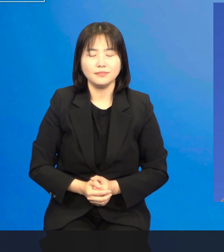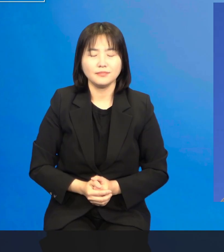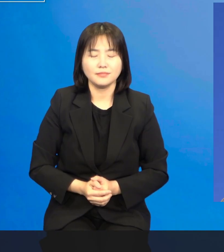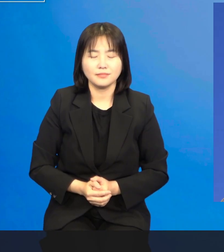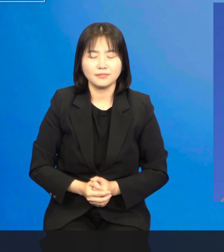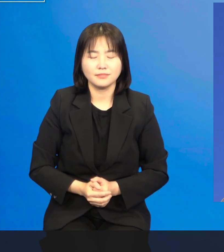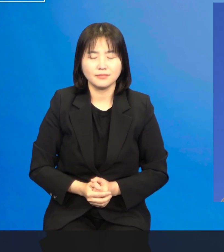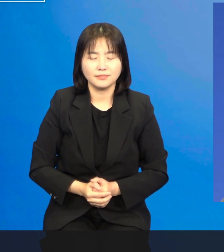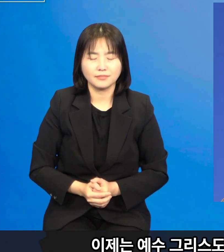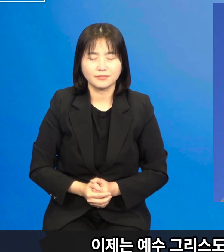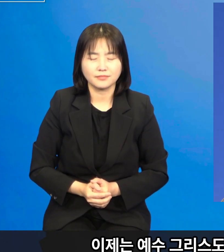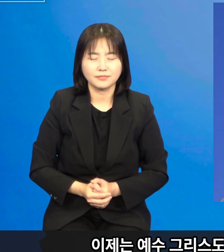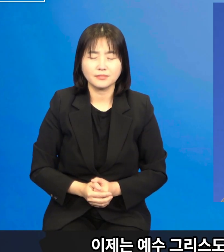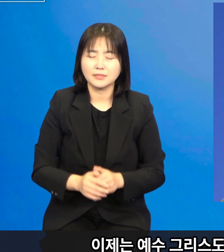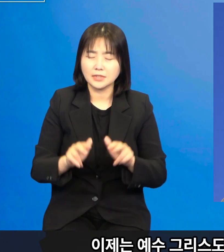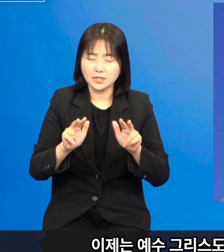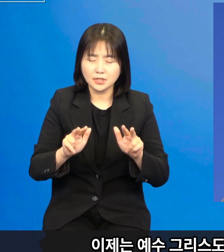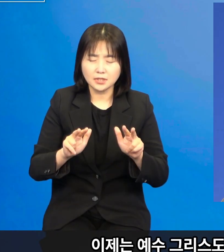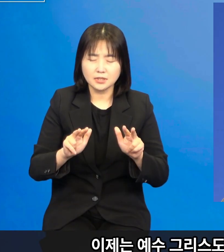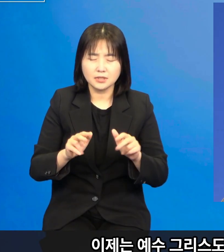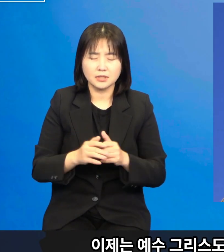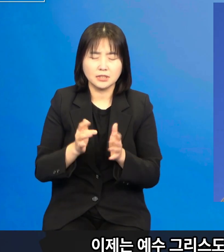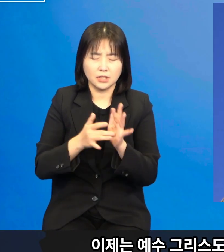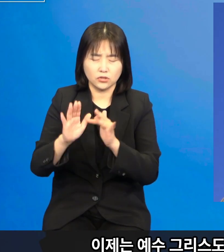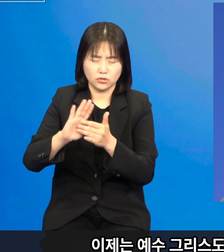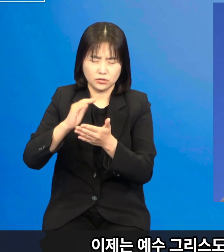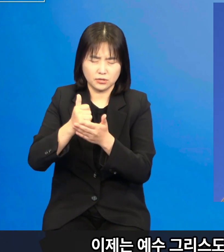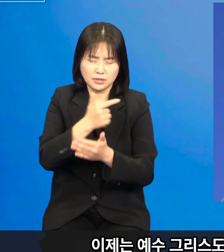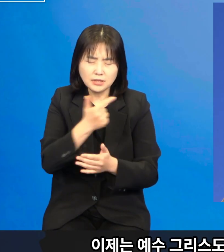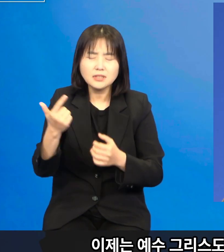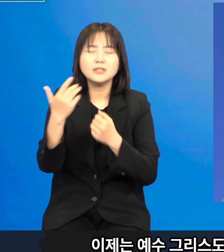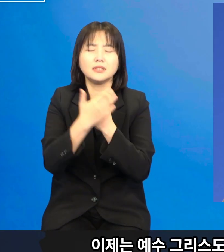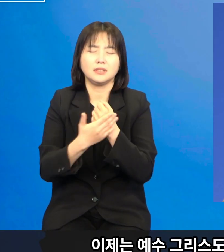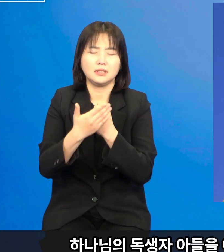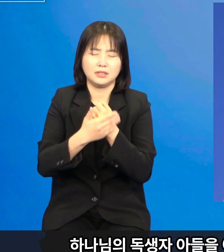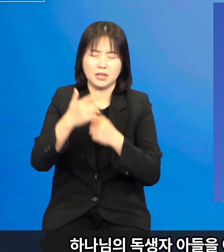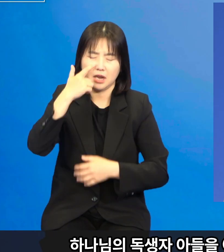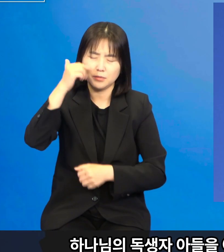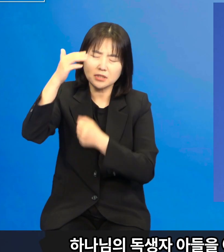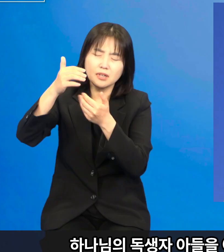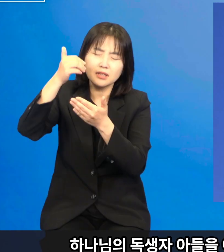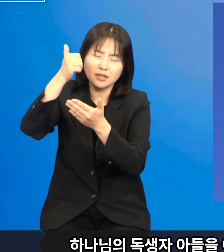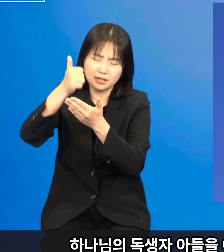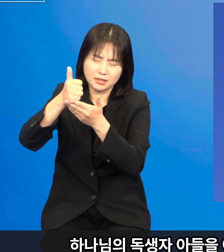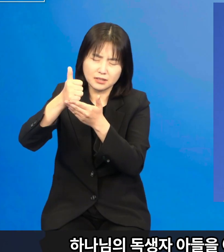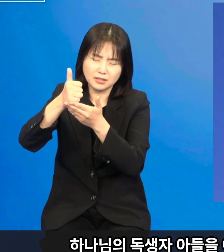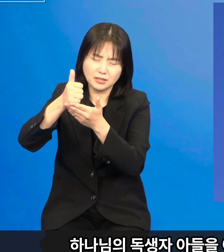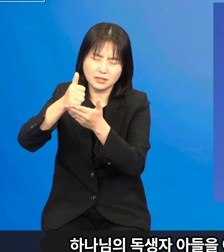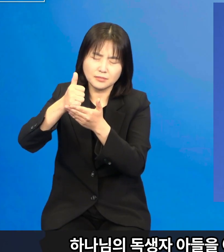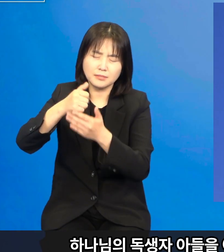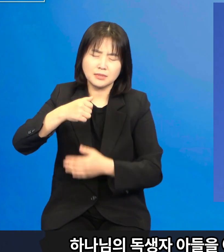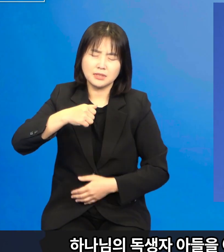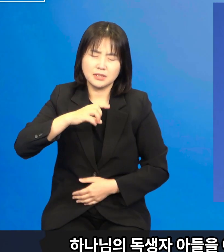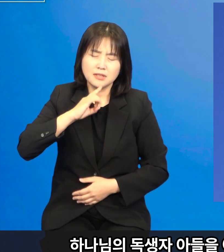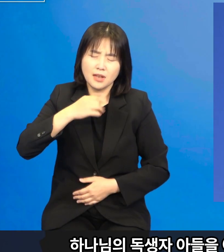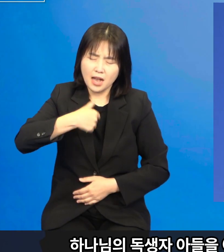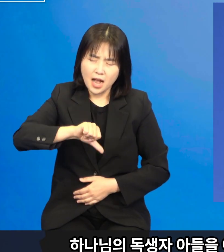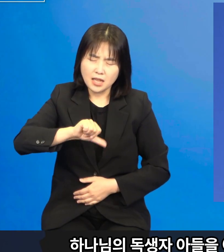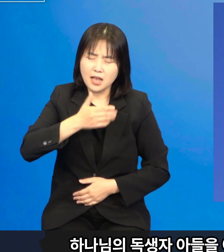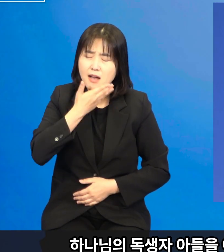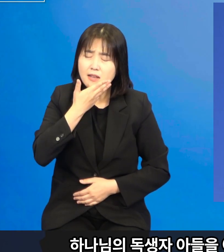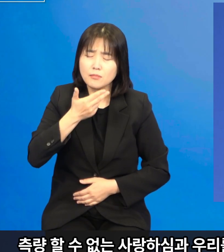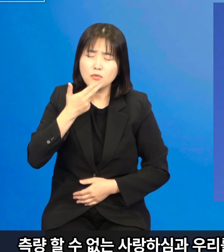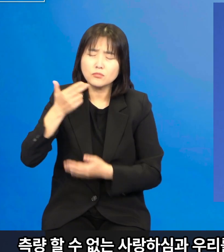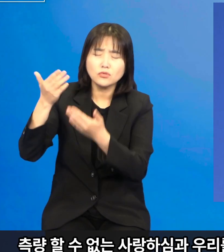아멘. 축도하겠습니다. 이제는 예수 그리스도의 크신 은혜와 아버지 하나님의 독생자 아들을 아끼지 아니하시고